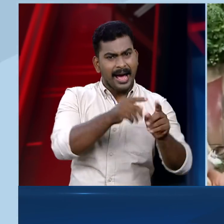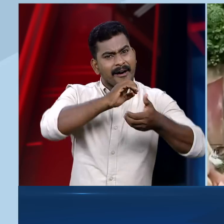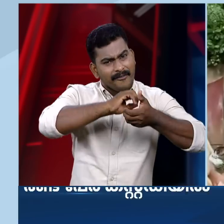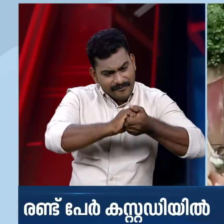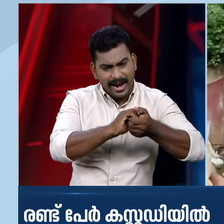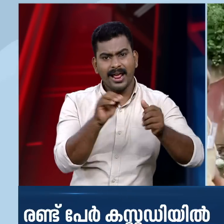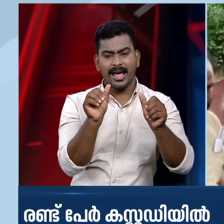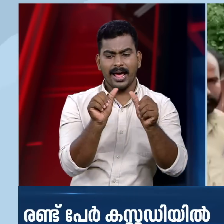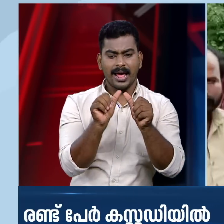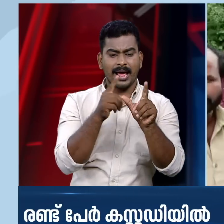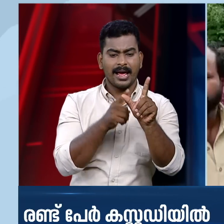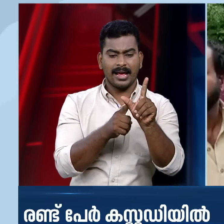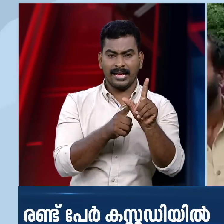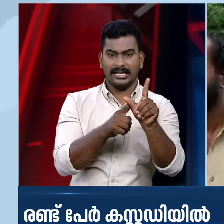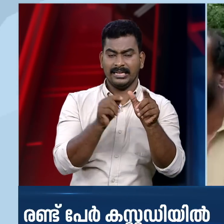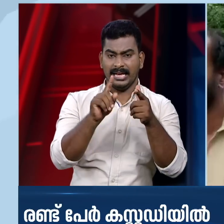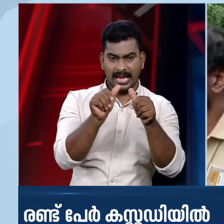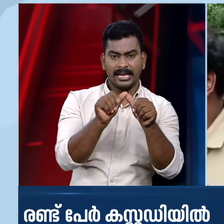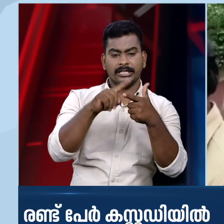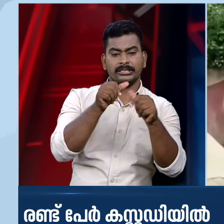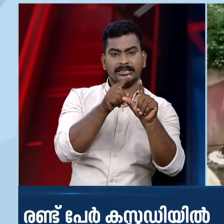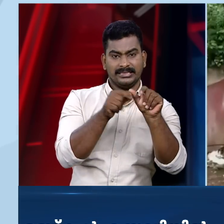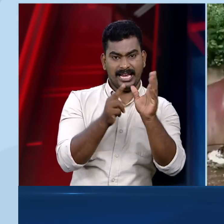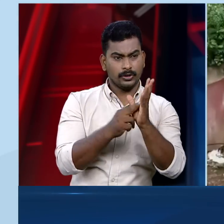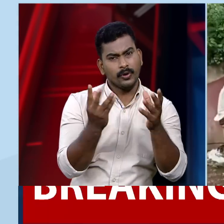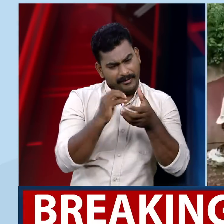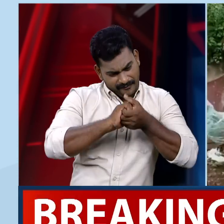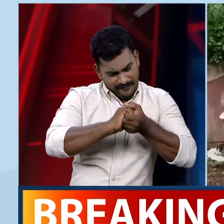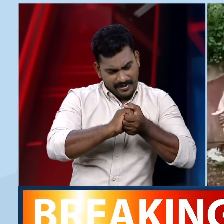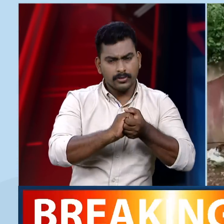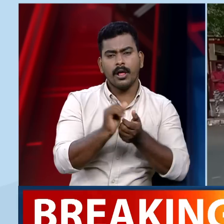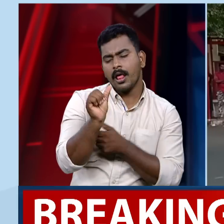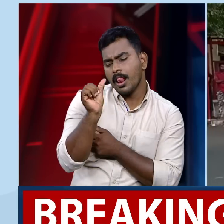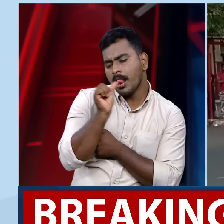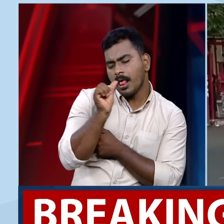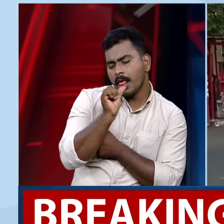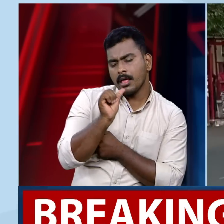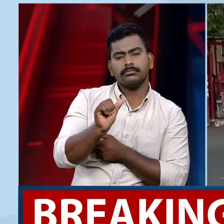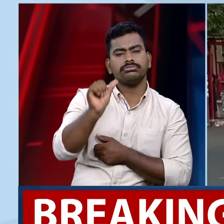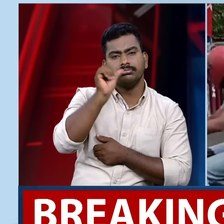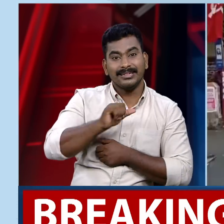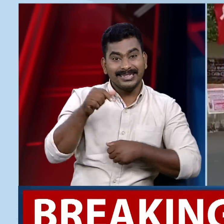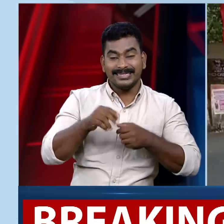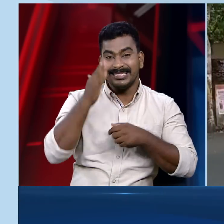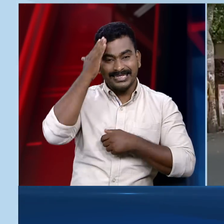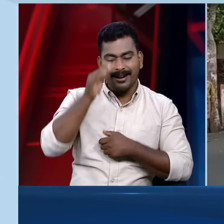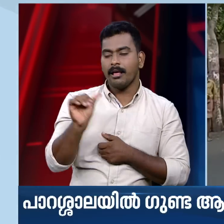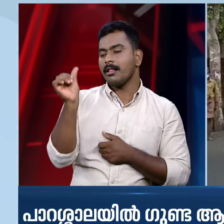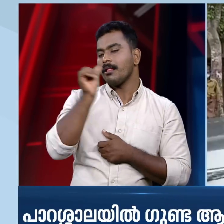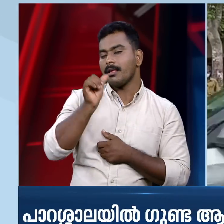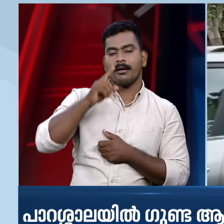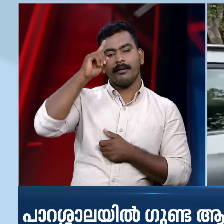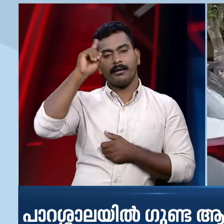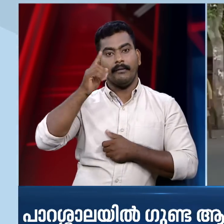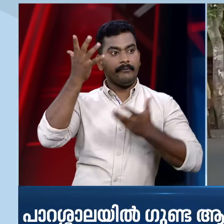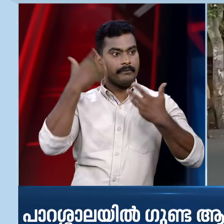ഇവർ മദ്യപിക്കാനായി ഒത്തുകൂടി. ഇതിനിടെ ആഹാര സാധനങ്ങൾ വാങ്ങാനായി സന്തോഷിനെ പറഞ്ഞയച്ചു. സന്തോഷ് ആഹാരം വാങ്ങി